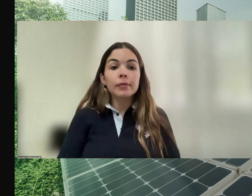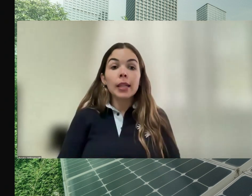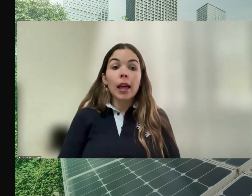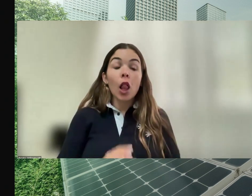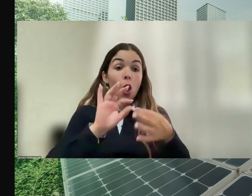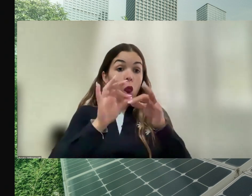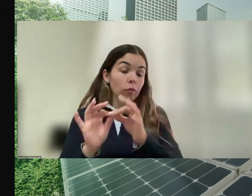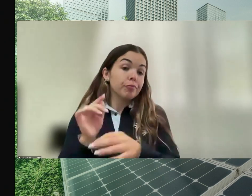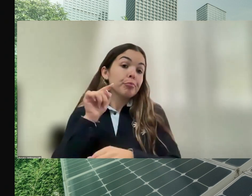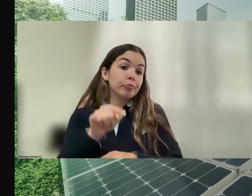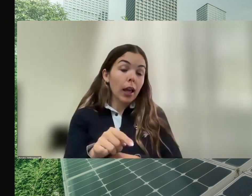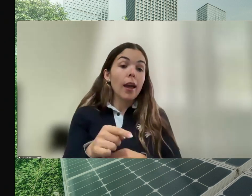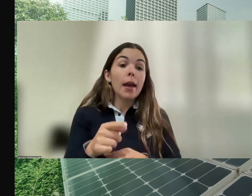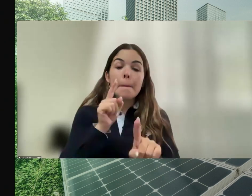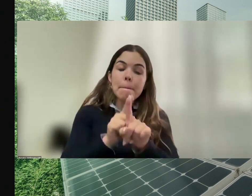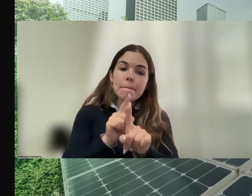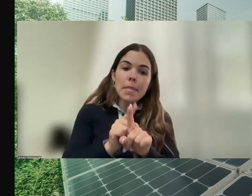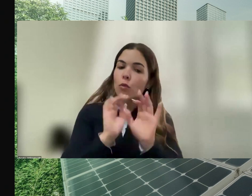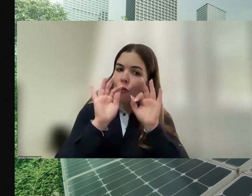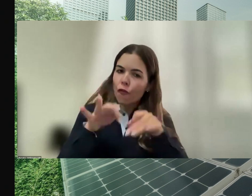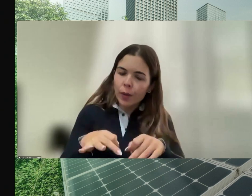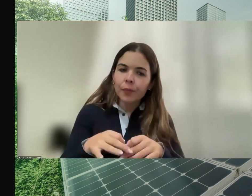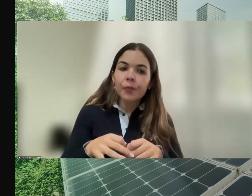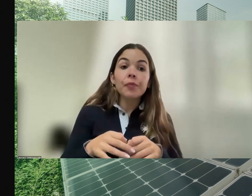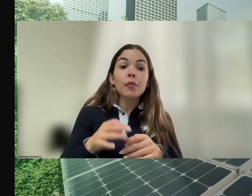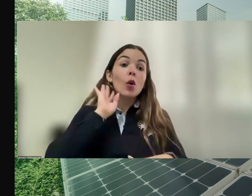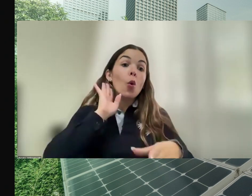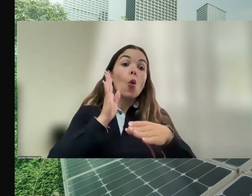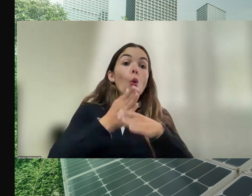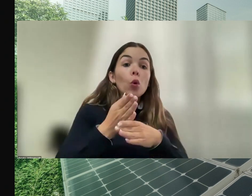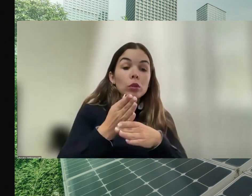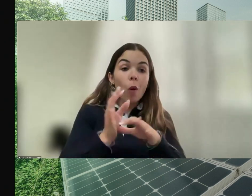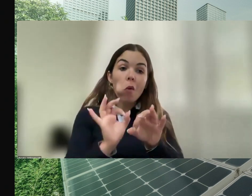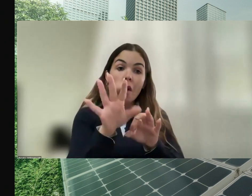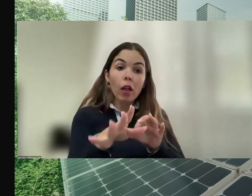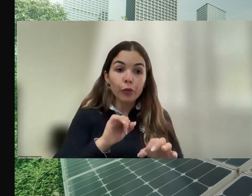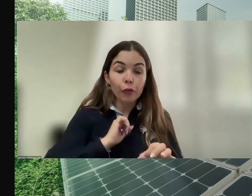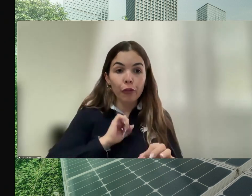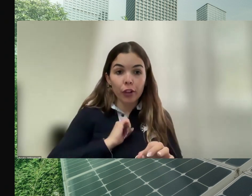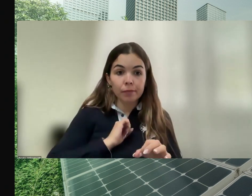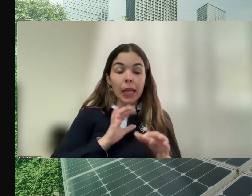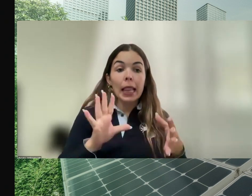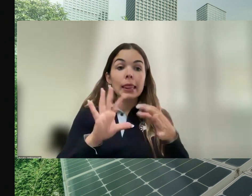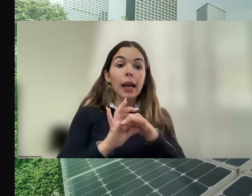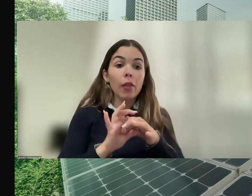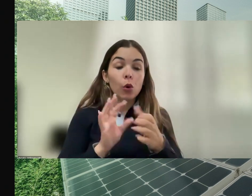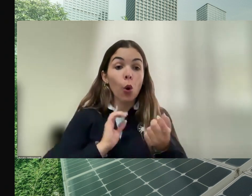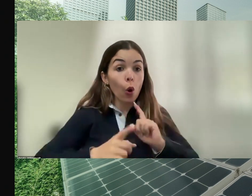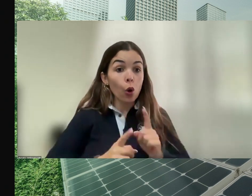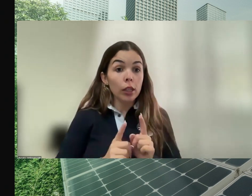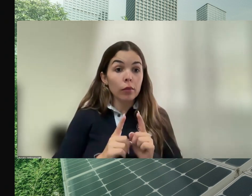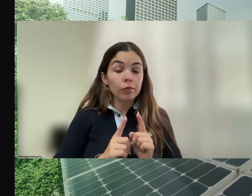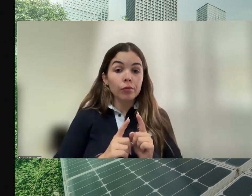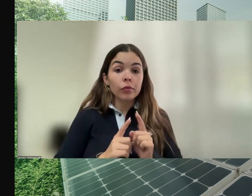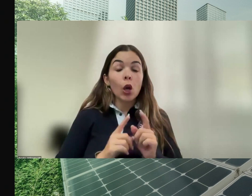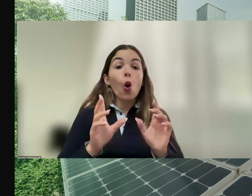sentido, e mesmo a terminar, que vai o meu último apontamento, nomeadamente no que se refere a um instrumento, um